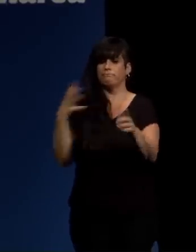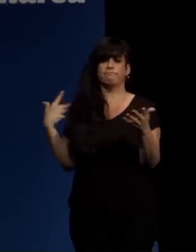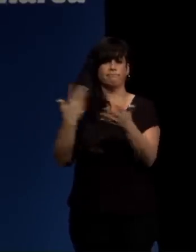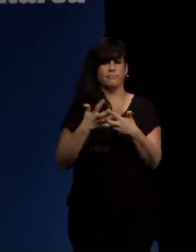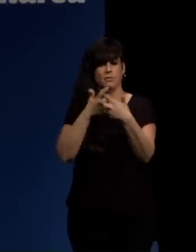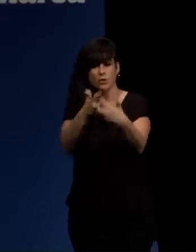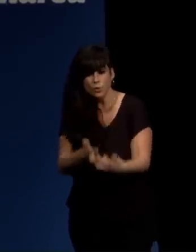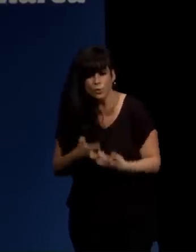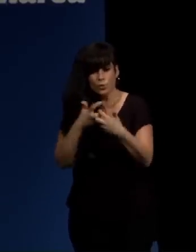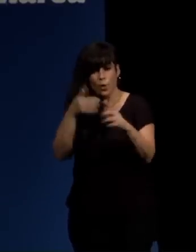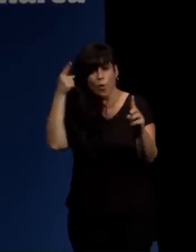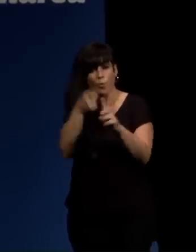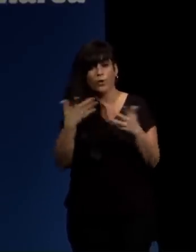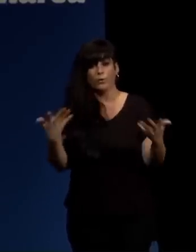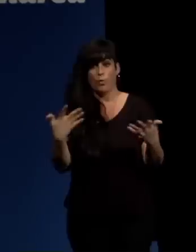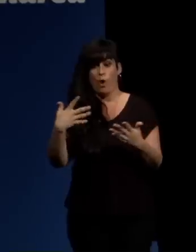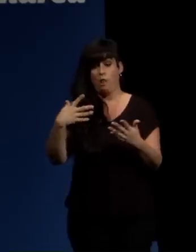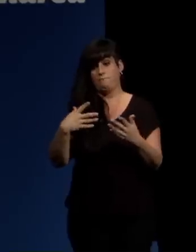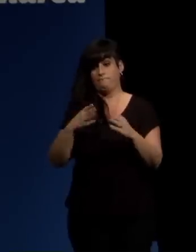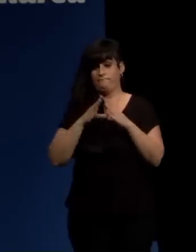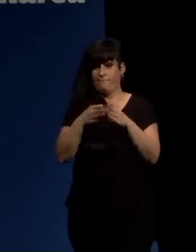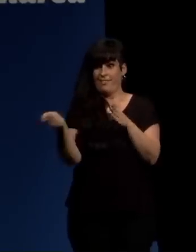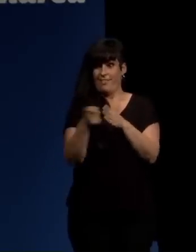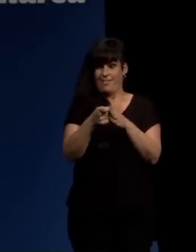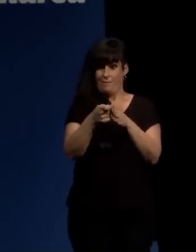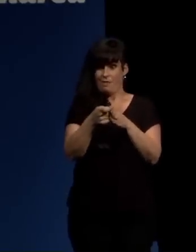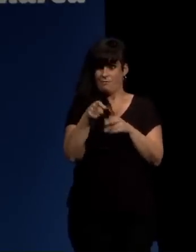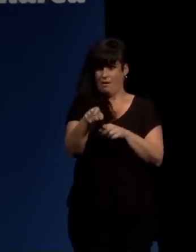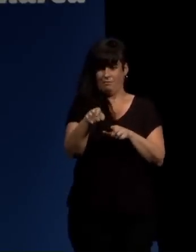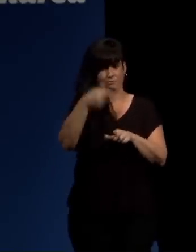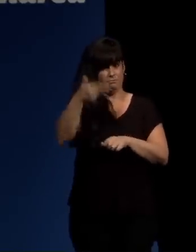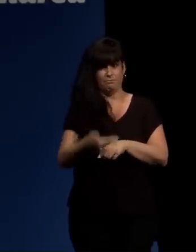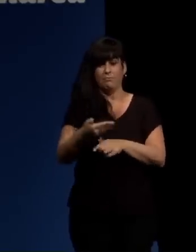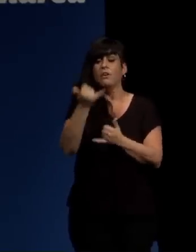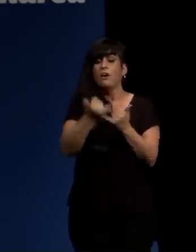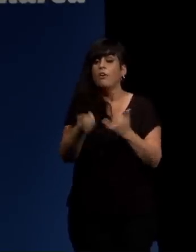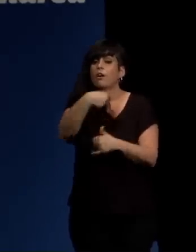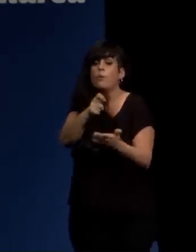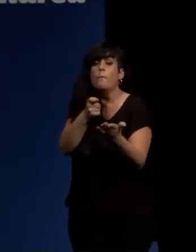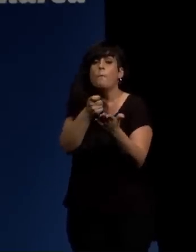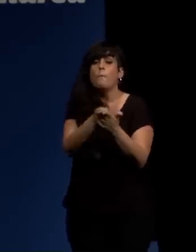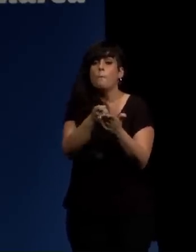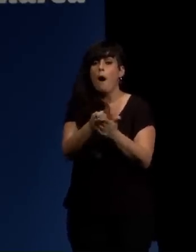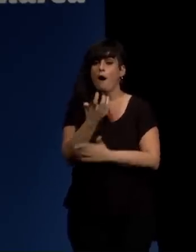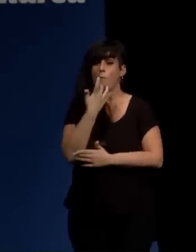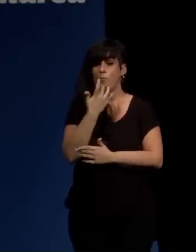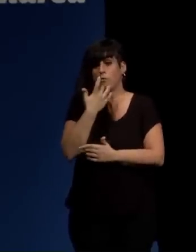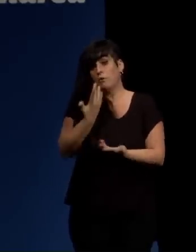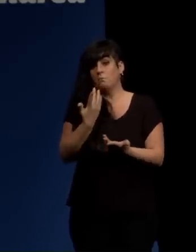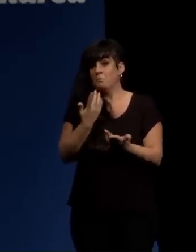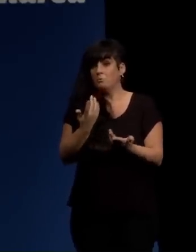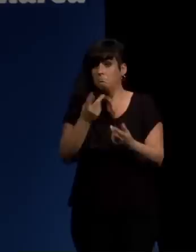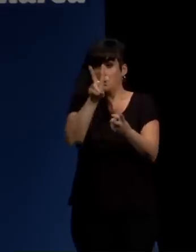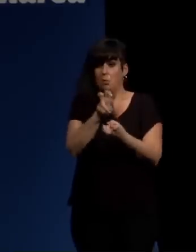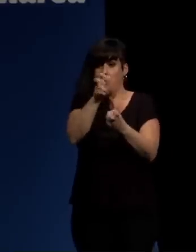porque Defensa e Navantia, que ocupan a cuarta parte do territorio do Concello, paguen algo tan sinxelo como a contribución que